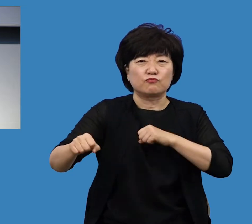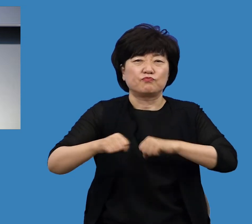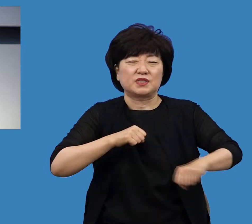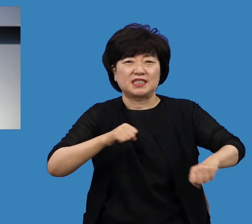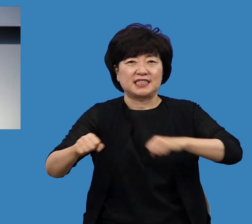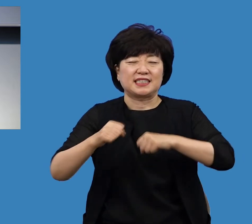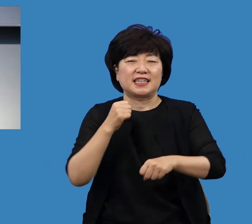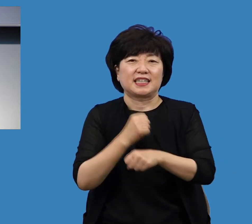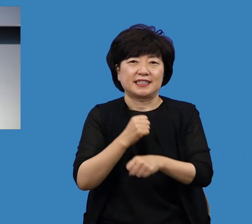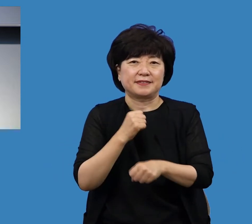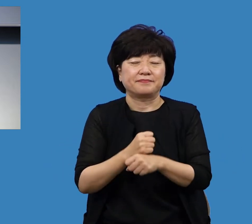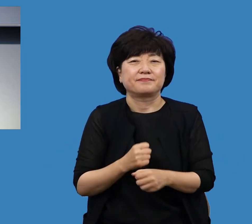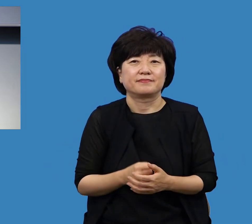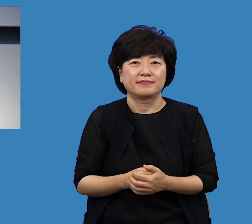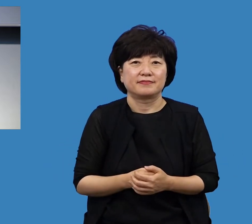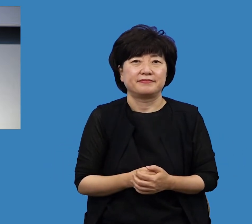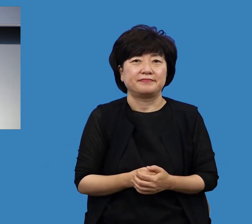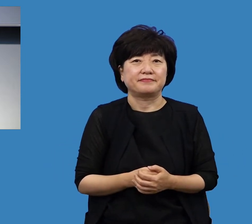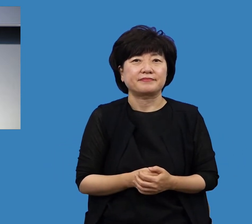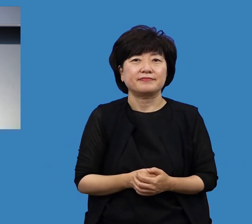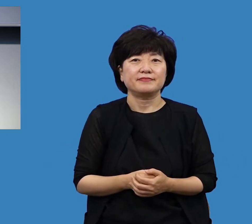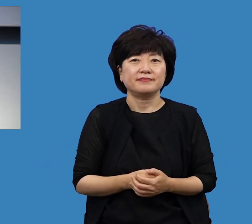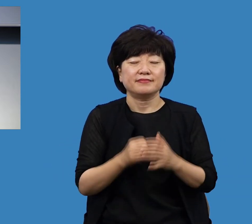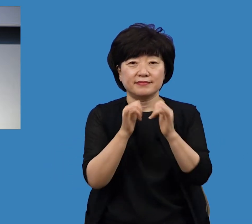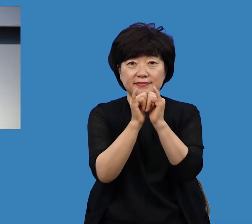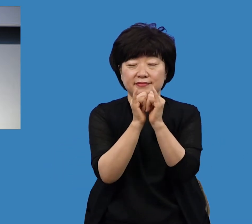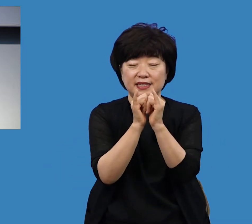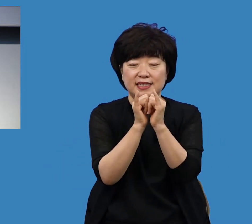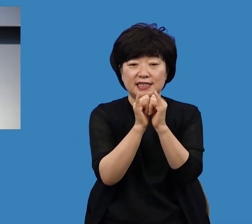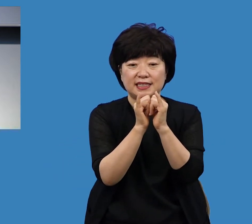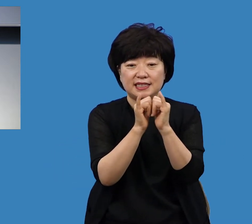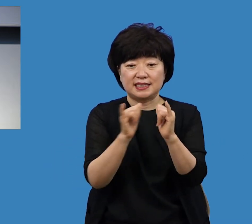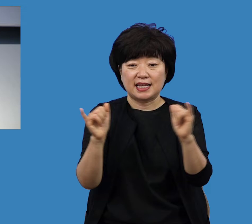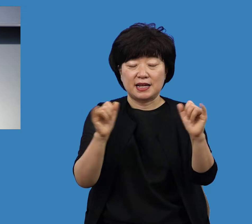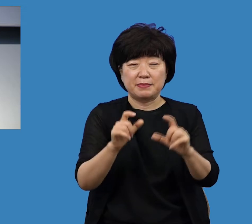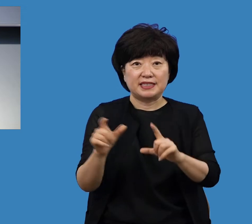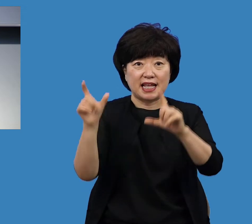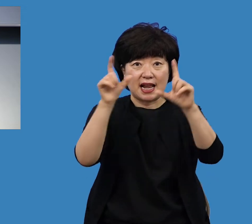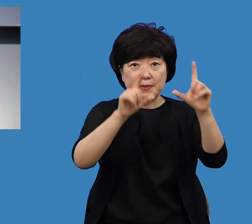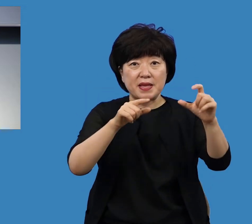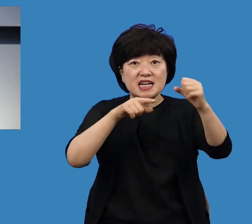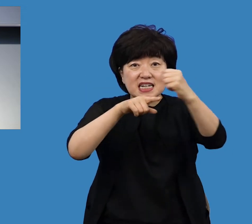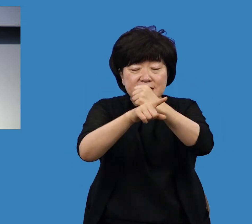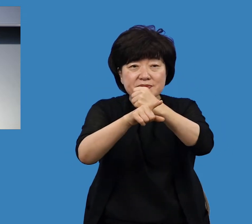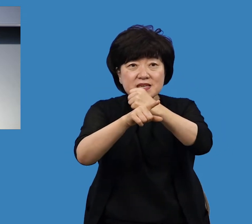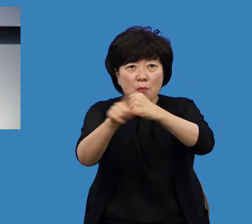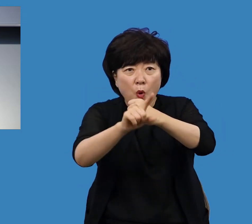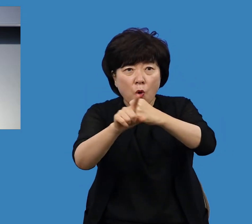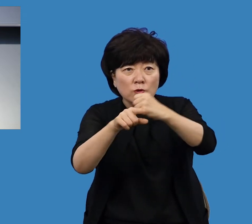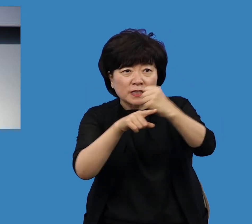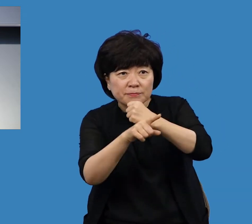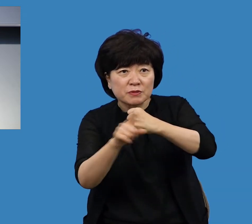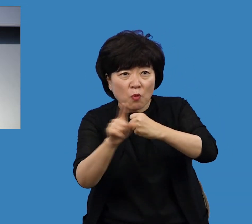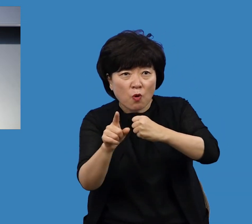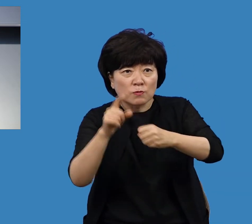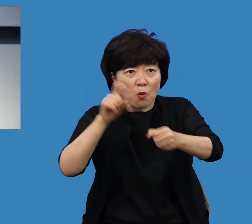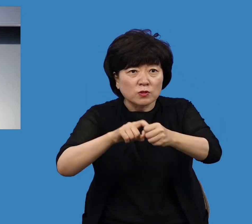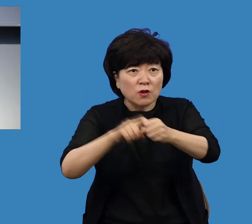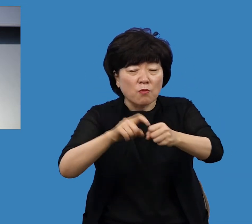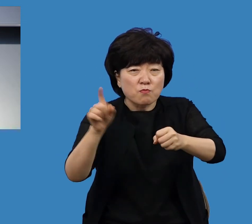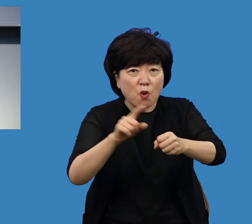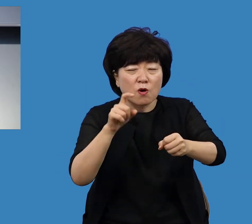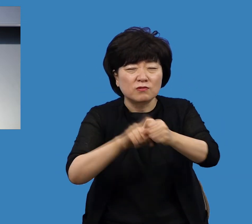하는데 어떻게 움직이게 하냐면 갈망은 삶의 의미가 무엇인지를 디파인하죠. 그 갈망을 성취하는 게 삶의 의미인 거지.